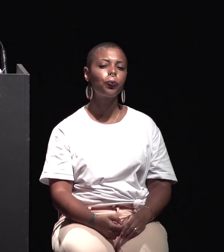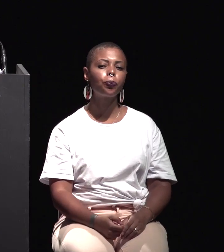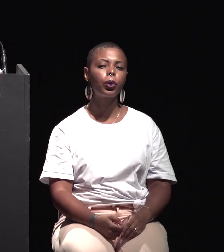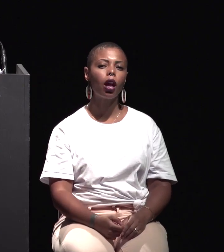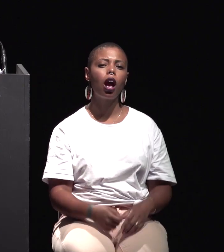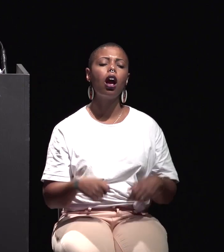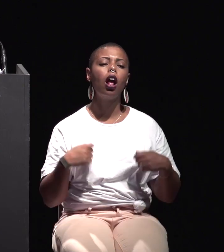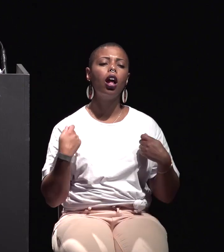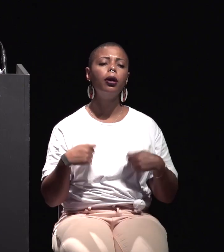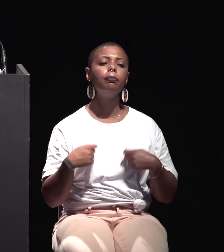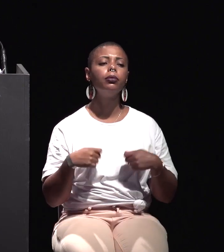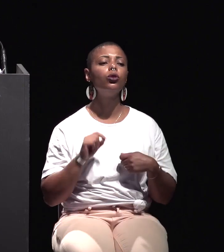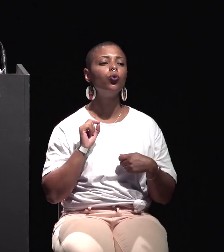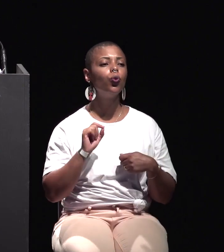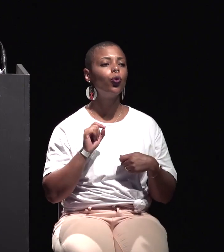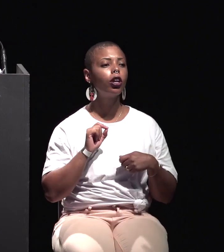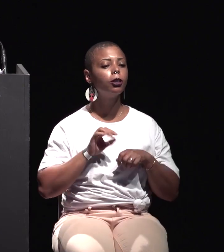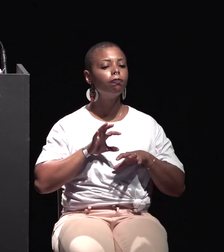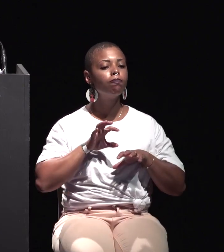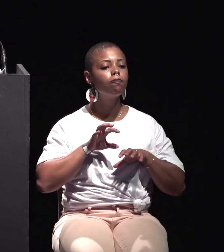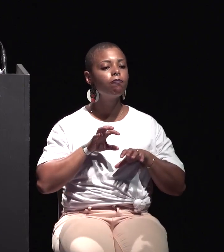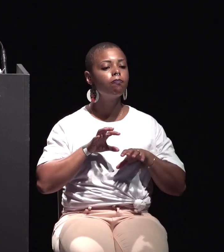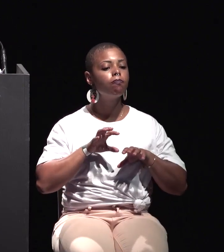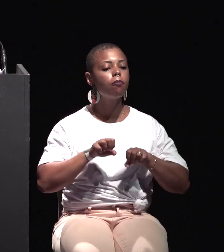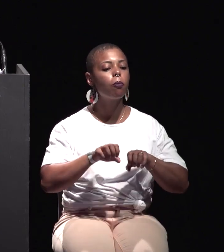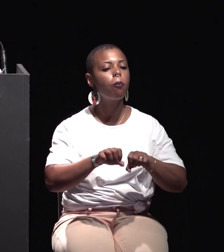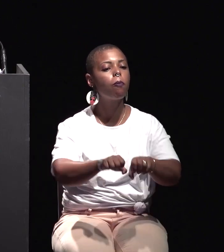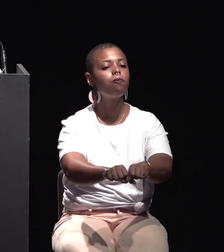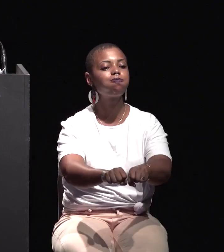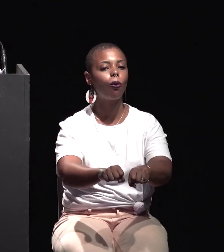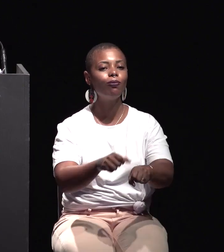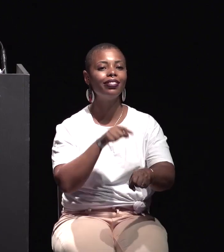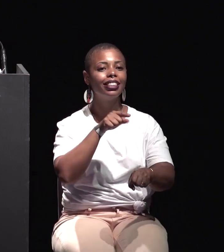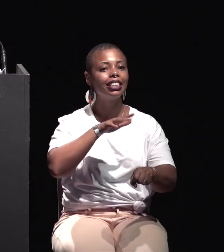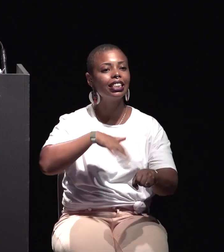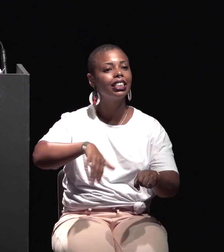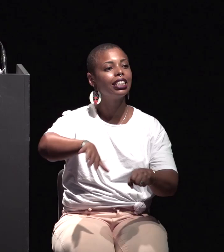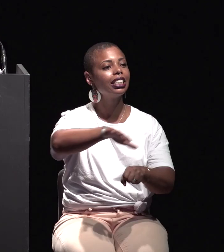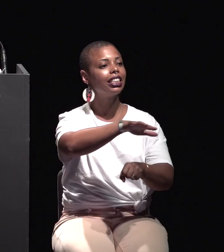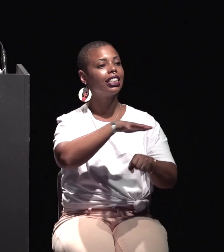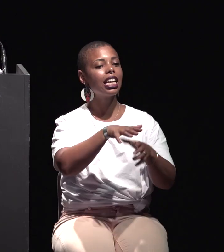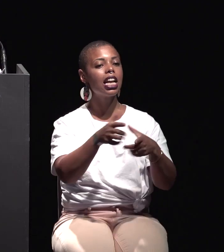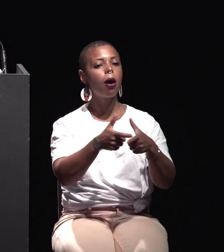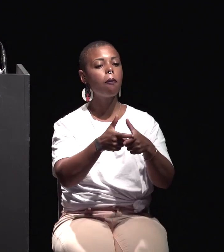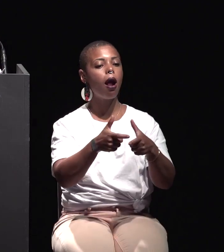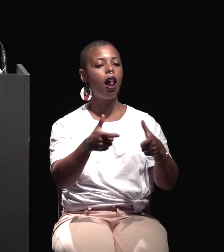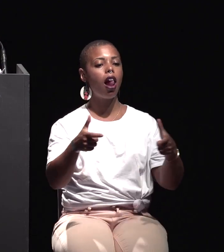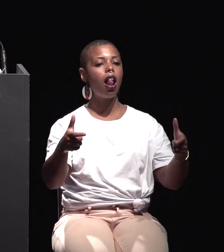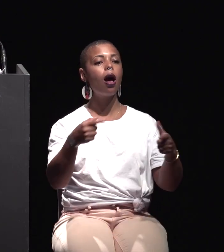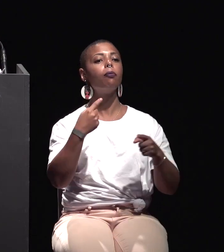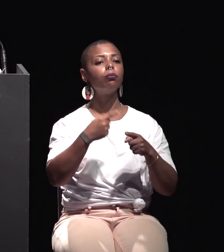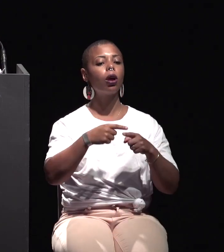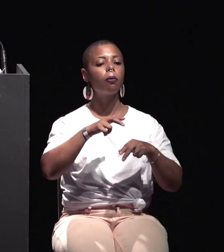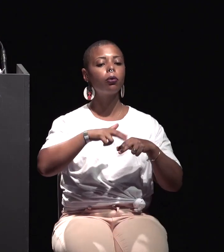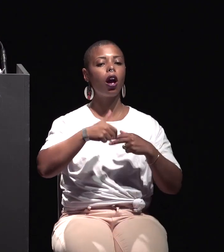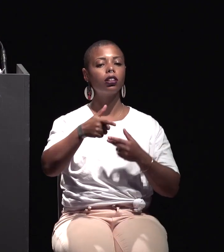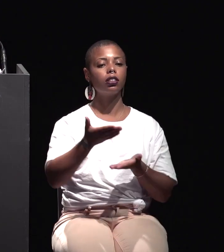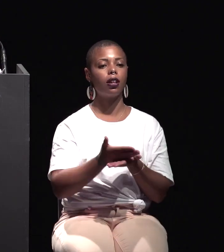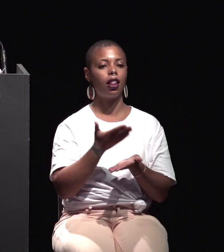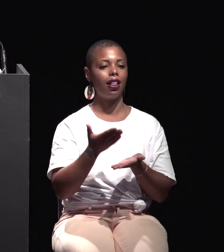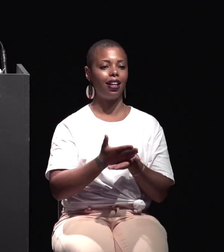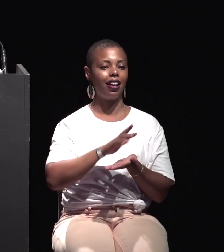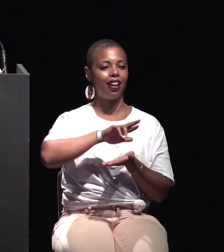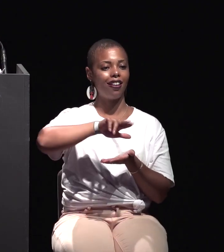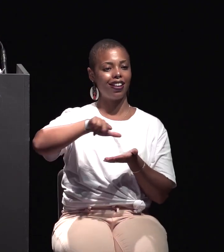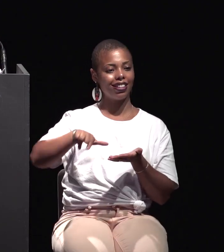precisam conquistar um espaço maior nessa perspectiva da bibliodiversidade, que é o que a